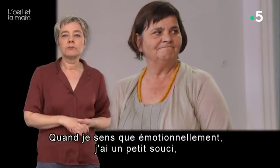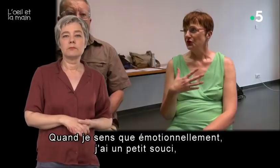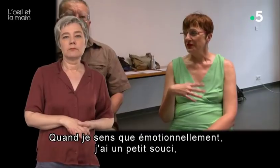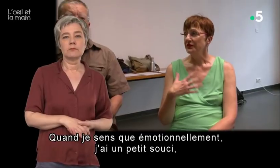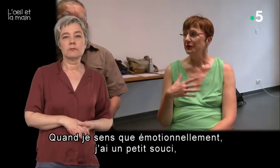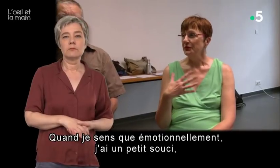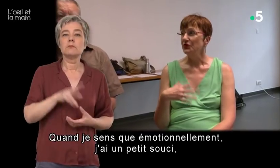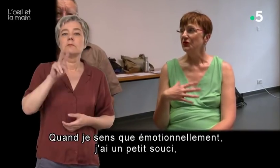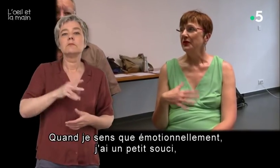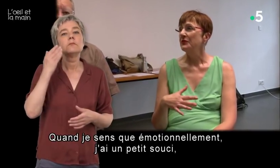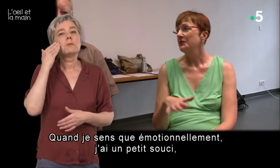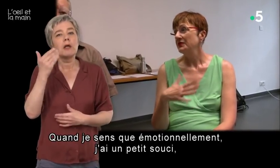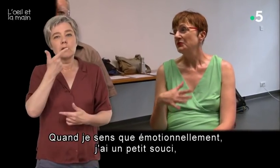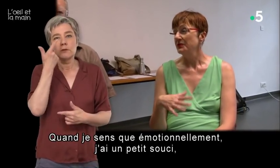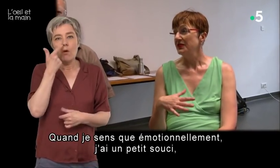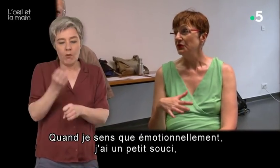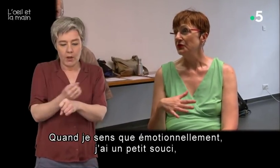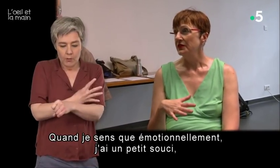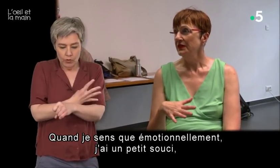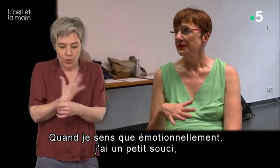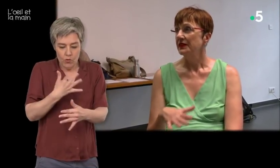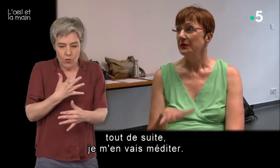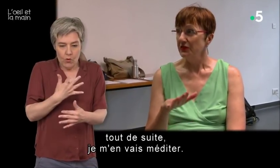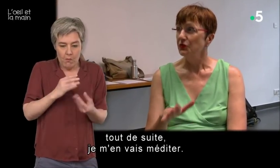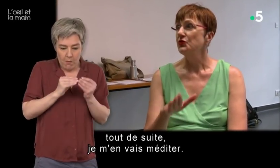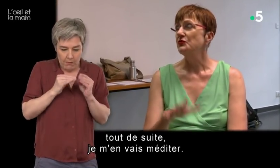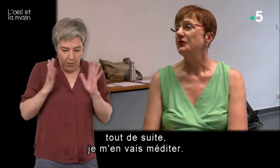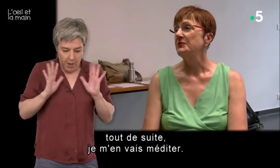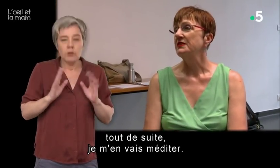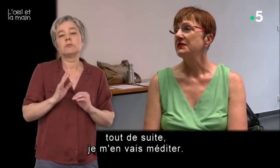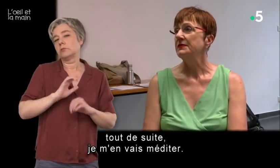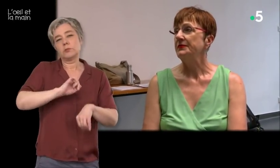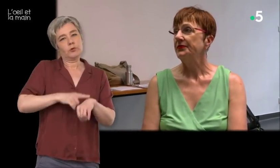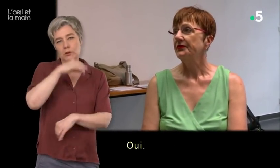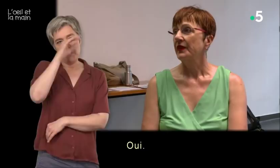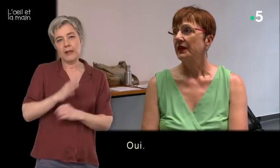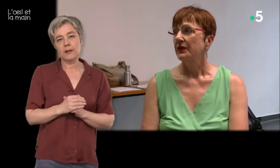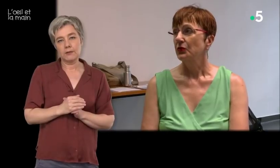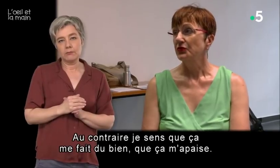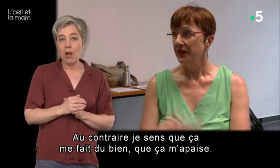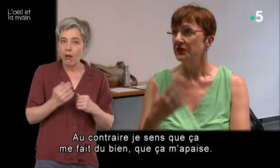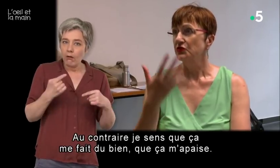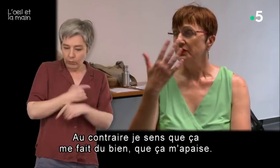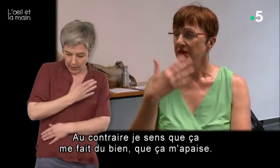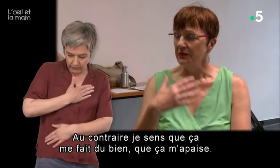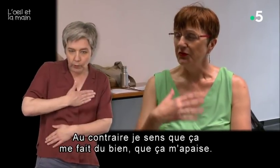je sens qu'émotionnellement, par exemple, j'ai un petit souci, eh bien, tout de suite, je m'en vais méditer. Ouais. Au contraire, et je sens que ça me fait du